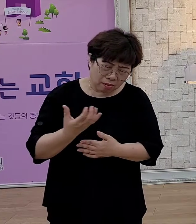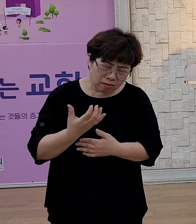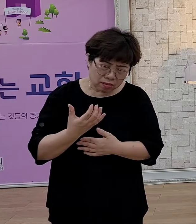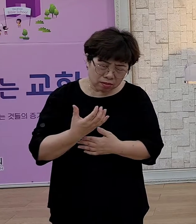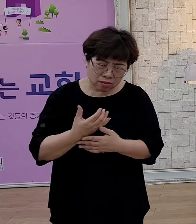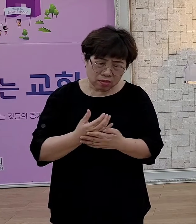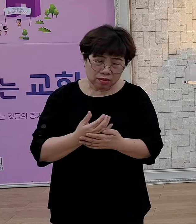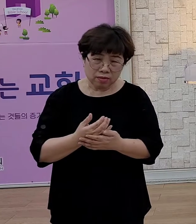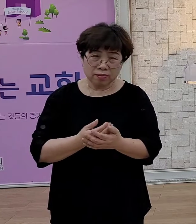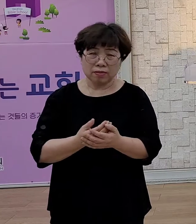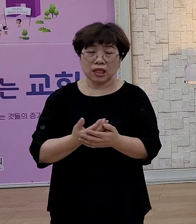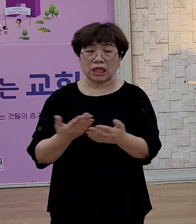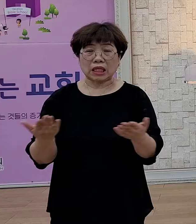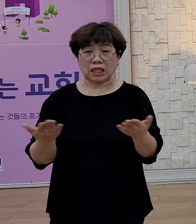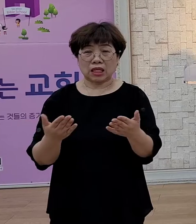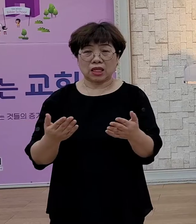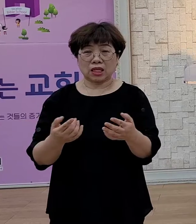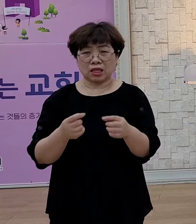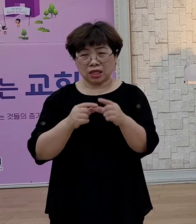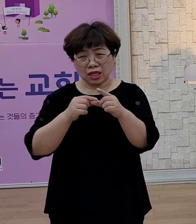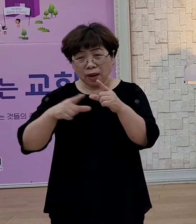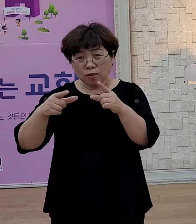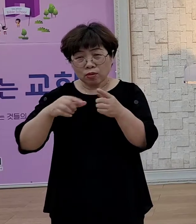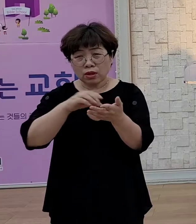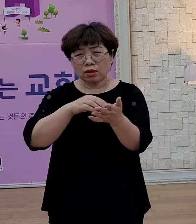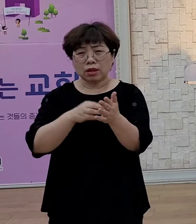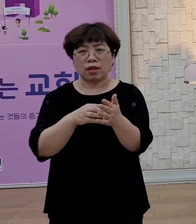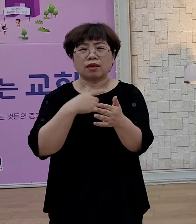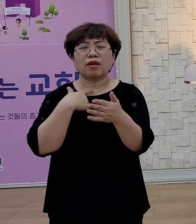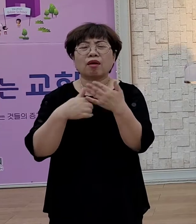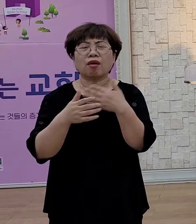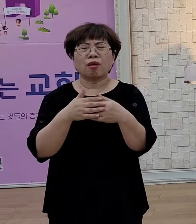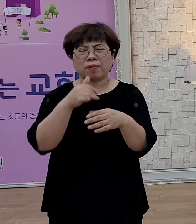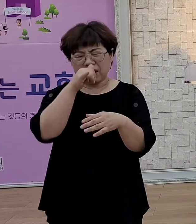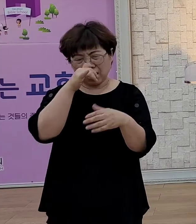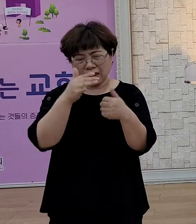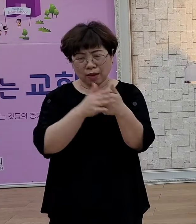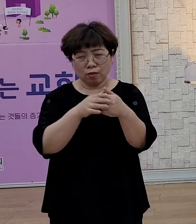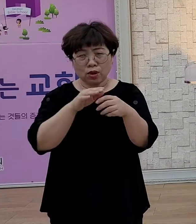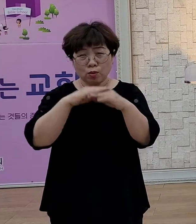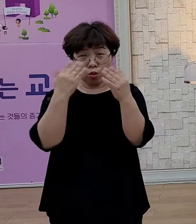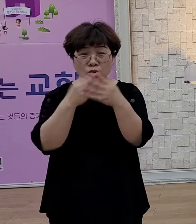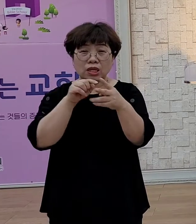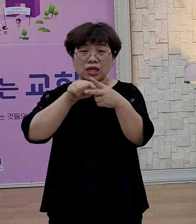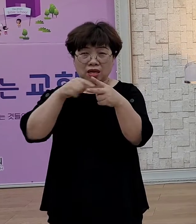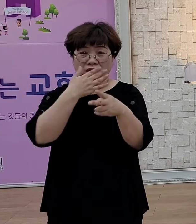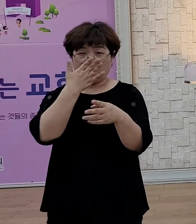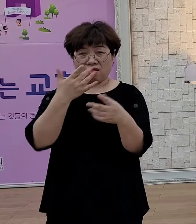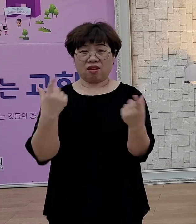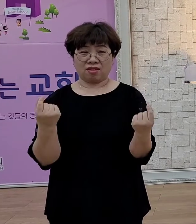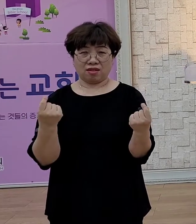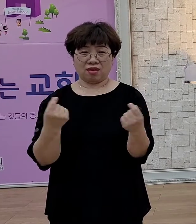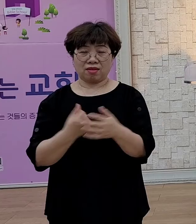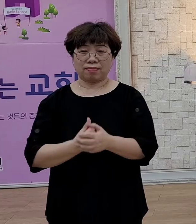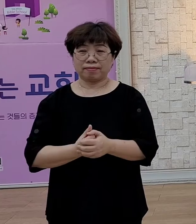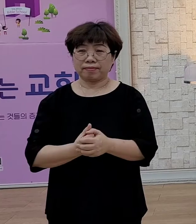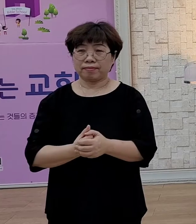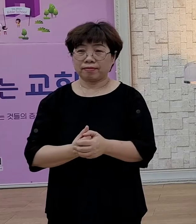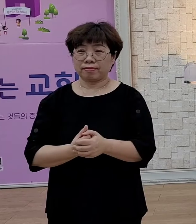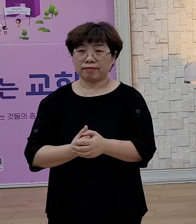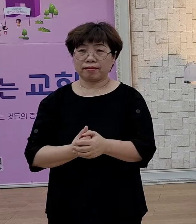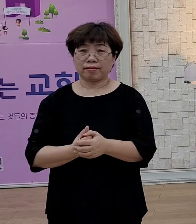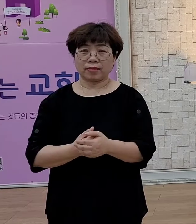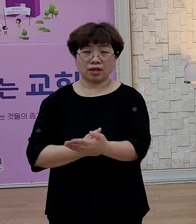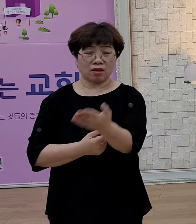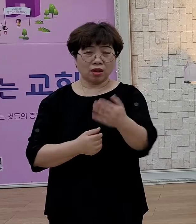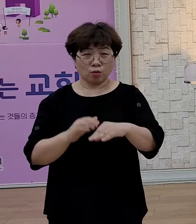인생에 한두 번은 다 경험해 보시고 이해가 되실 분들이라고 생각합니다. 다른 말로 하면 여기